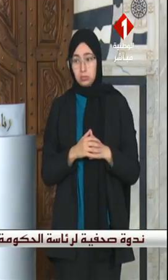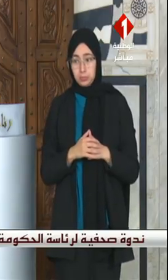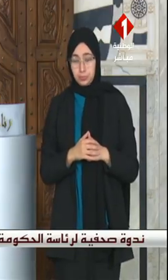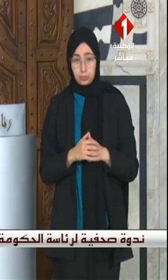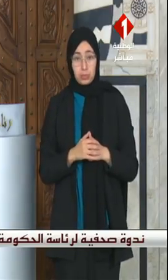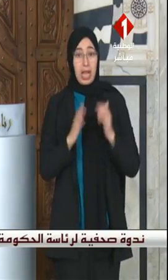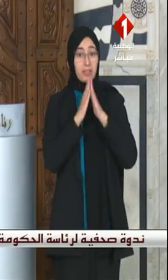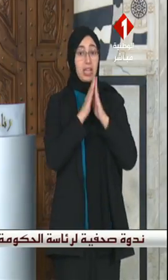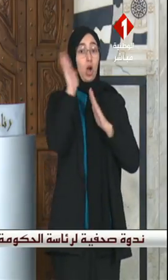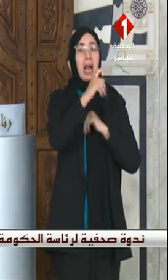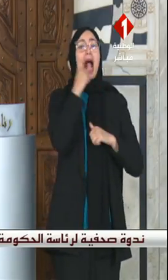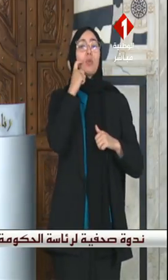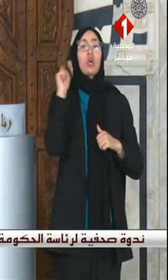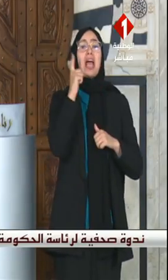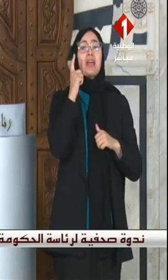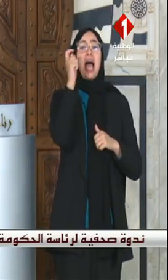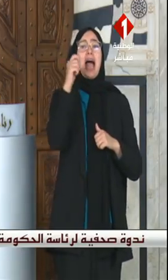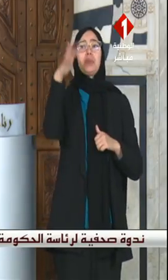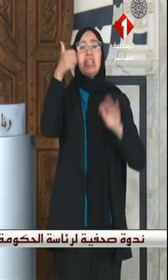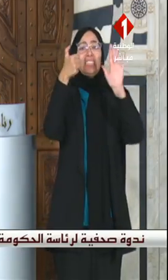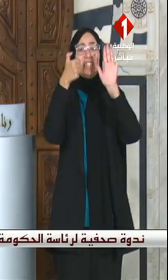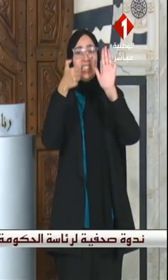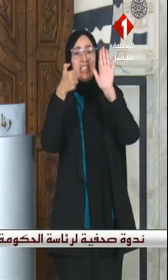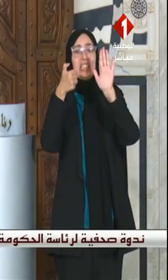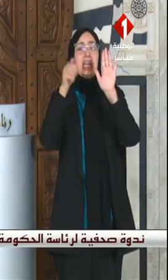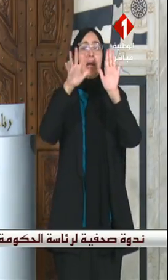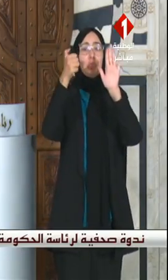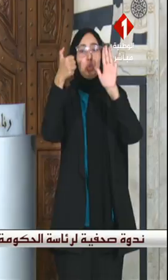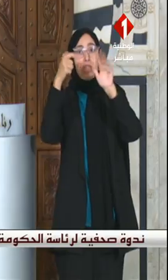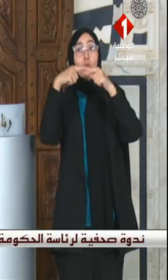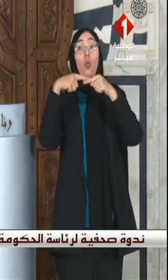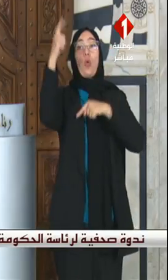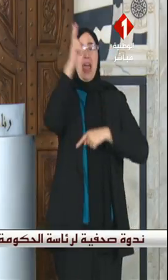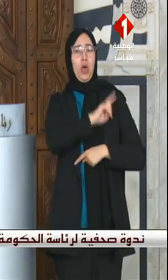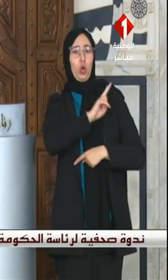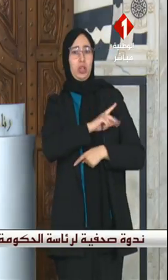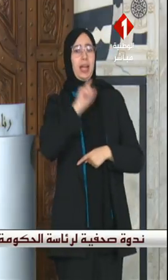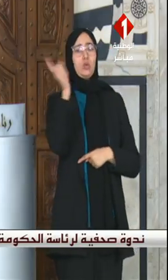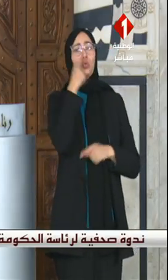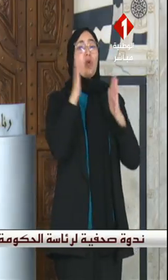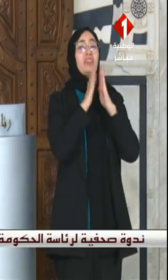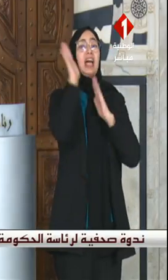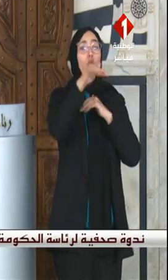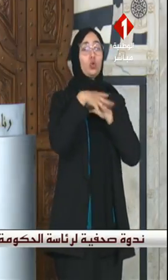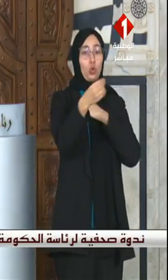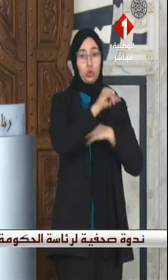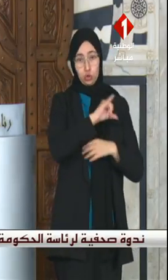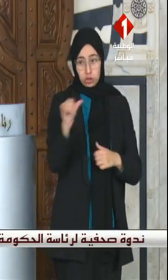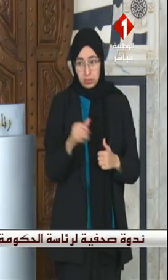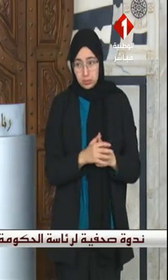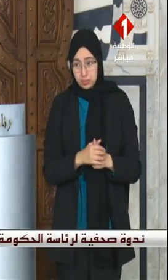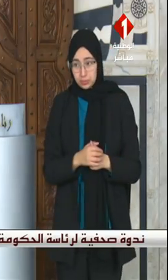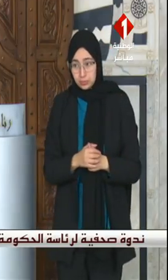الحجر الشامل بالنسبة للفئة العمرية هذا، خاصة إنها يعني الأغلبية دي غوتريتي، يعني هما بطبيعتهم ما يخدموش. بالنسبة للي